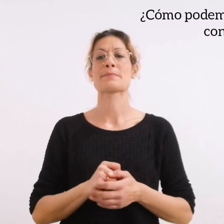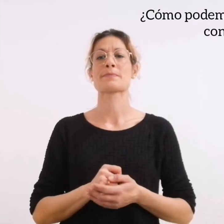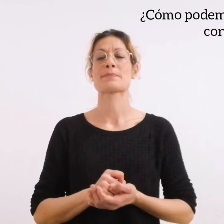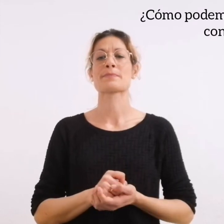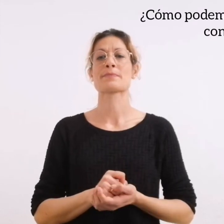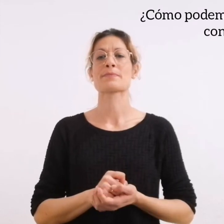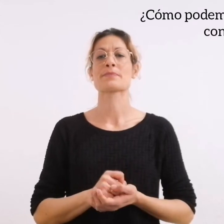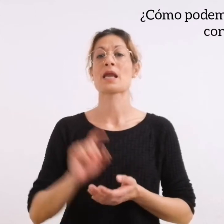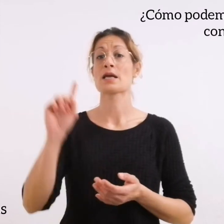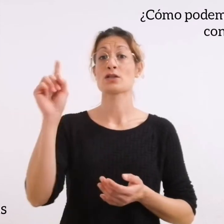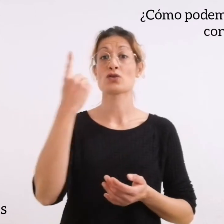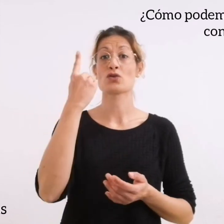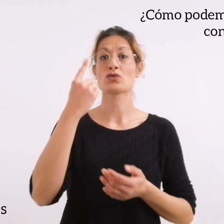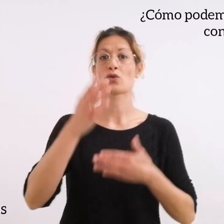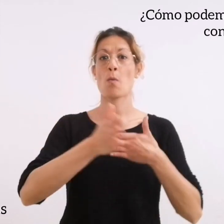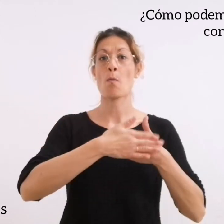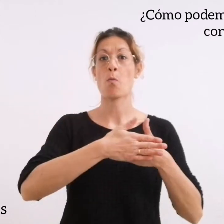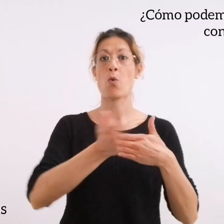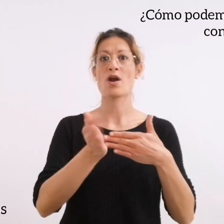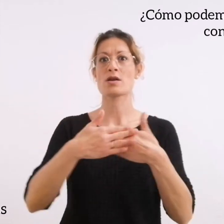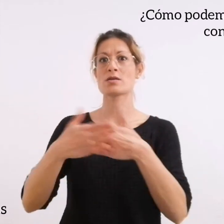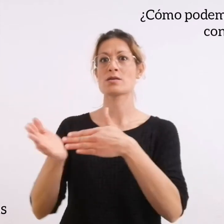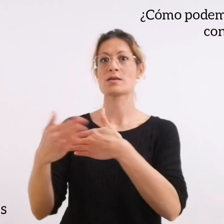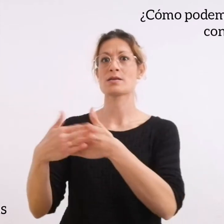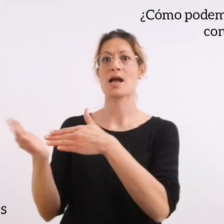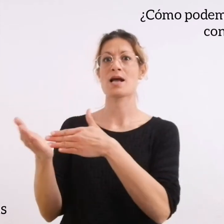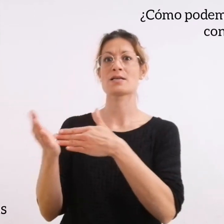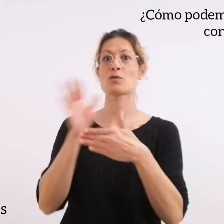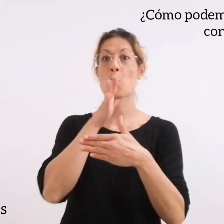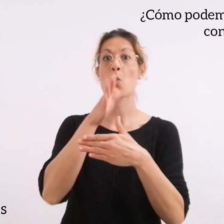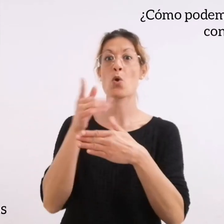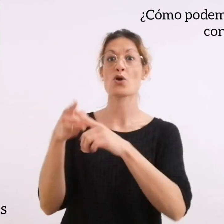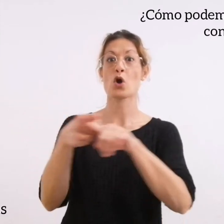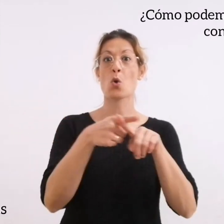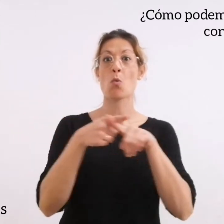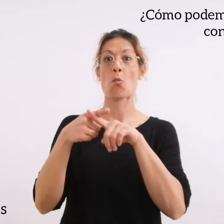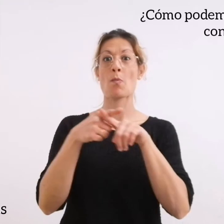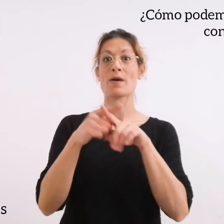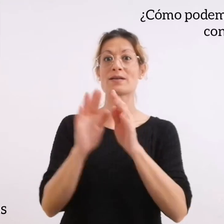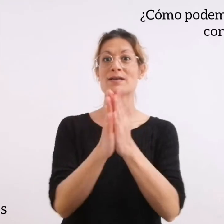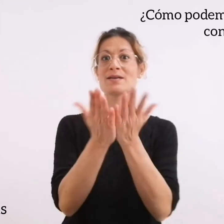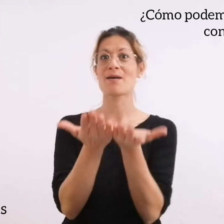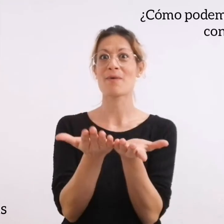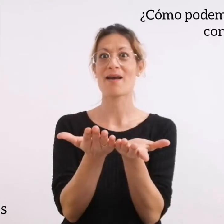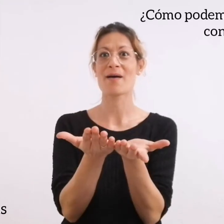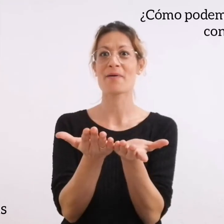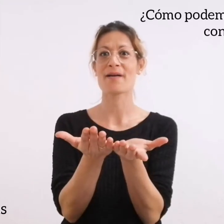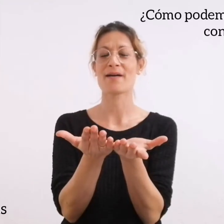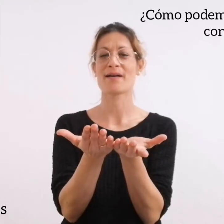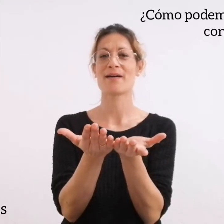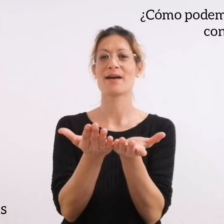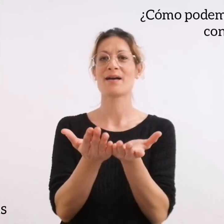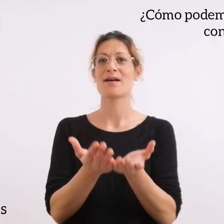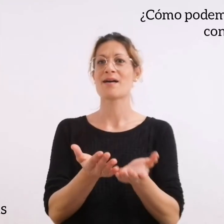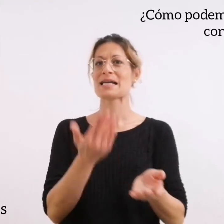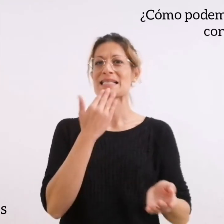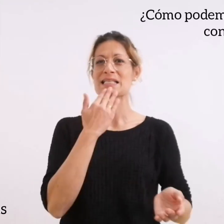va a abrir puertas para el evangelismo. Esa evidencia es algo que hace Dios, el evangelismo. Cuando yo estoy de verdad cerrándome